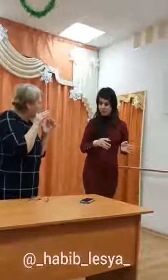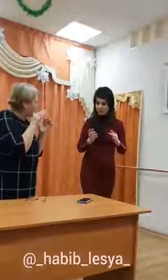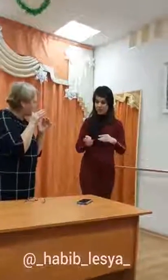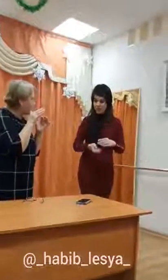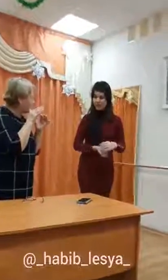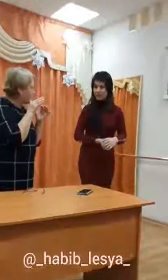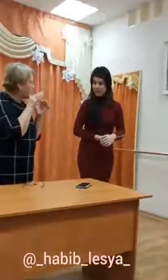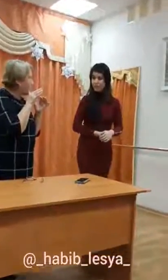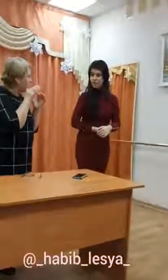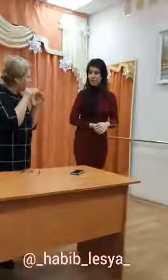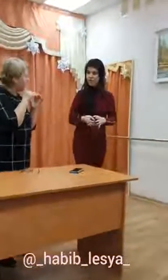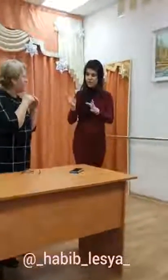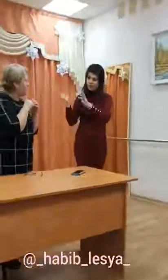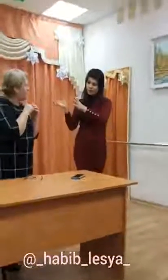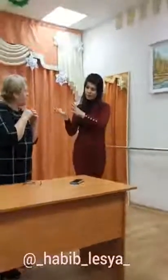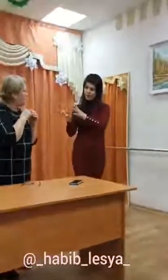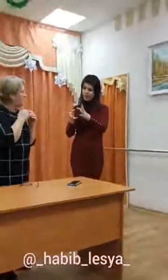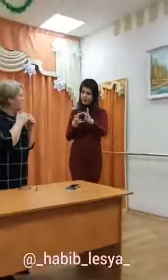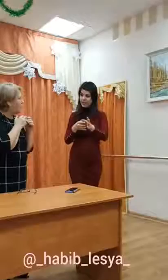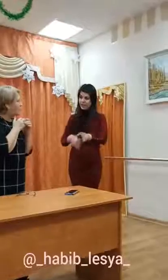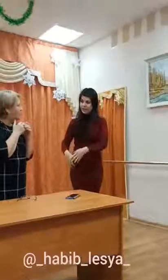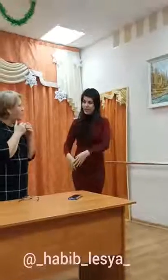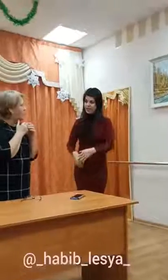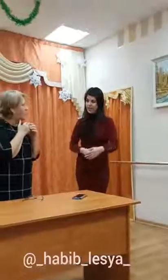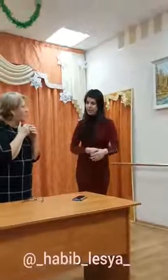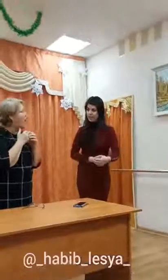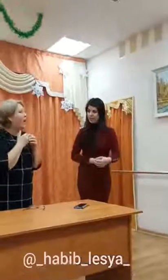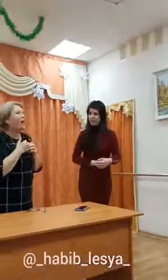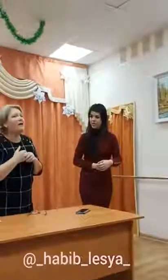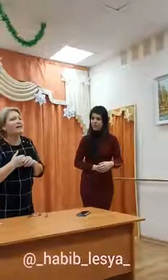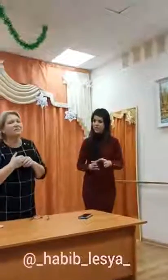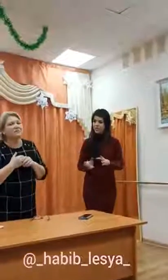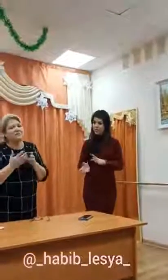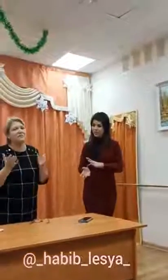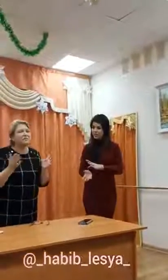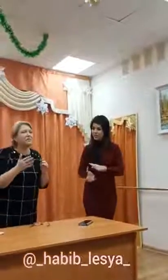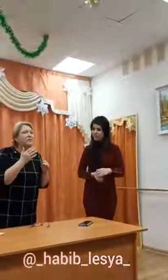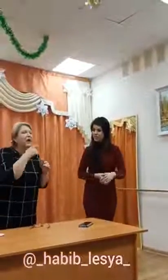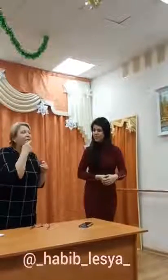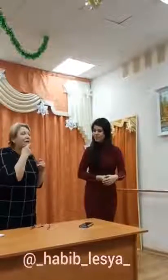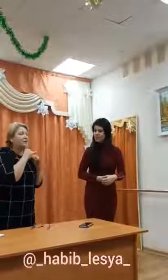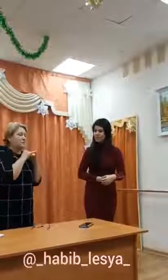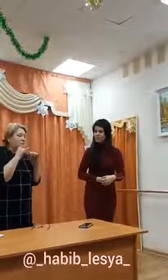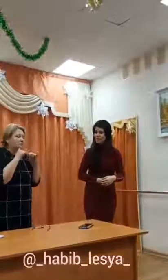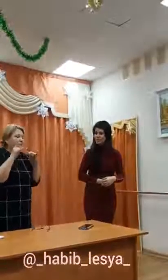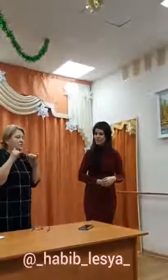Заработанных денег, да. Мы накапливаем, а остальное нам в карман идет. Есть накопительная часть.